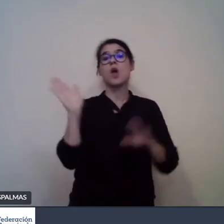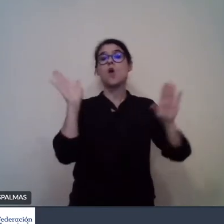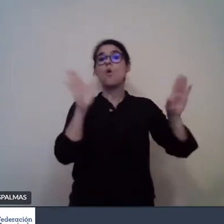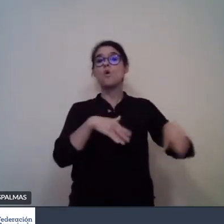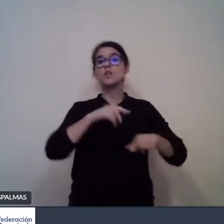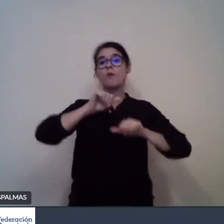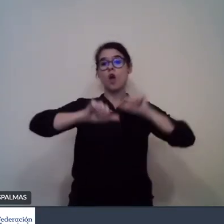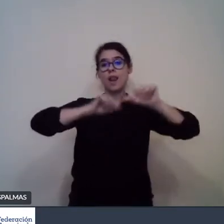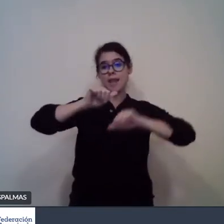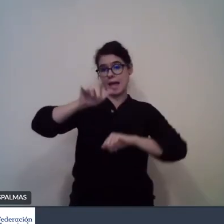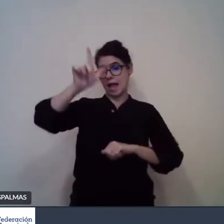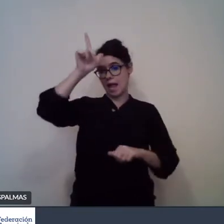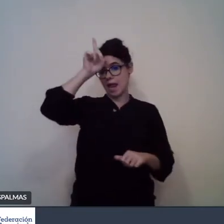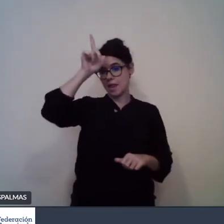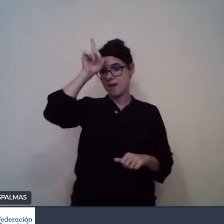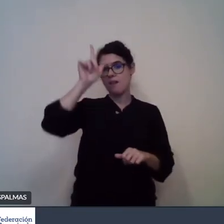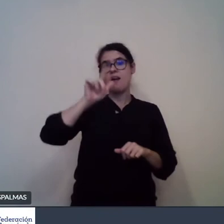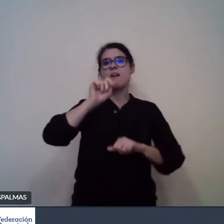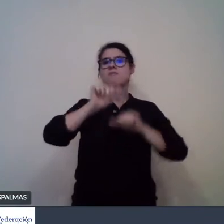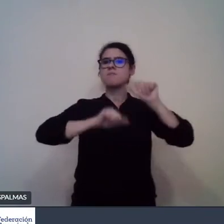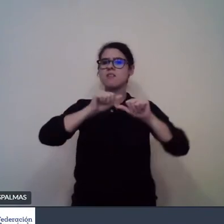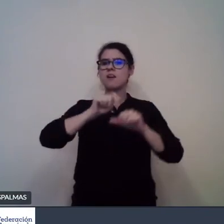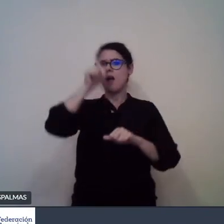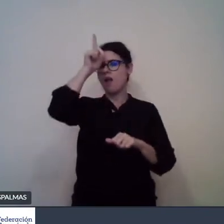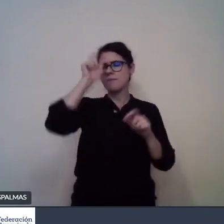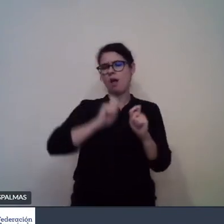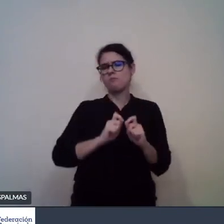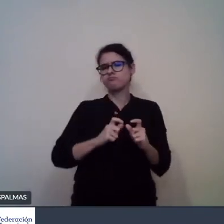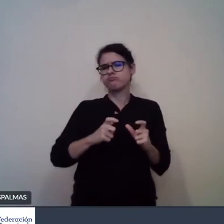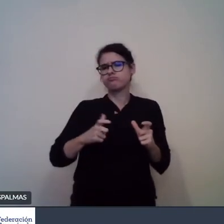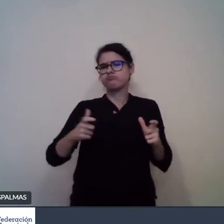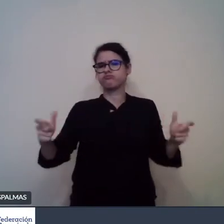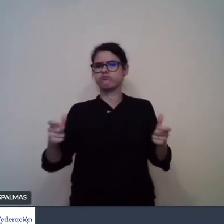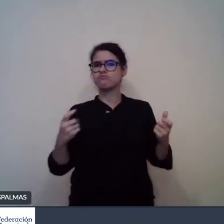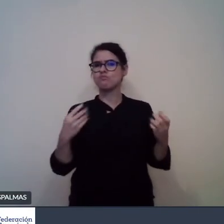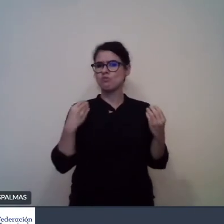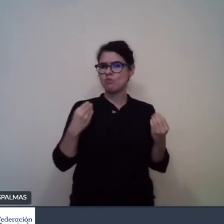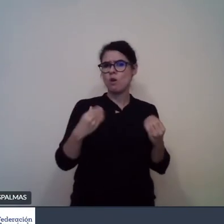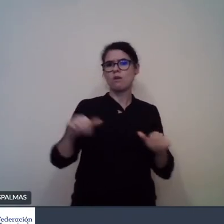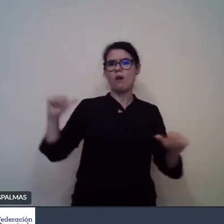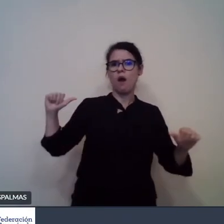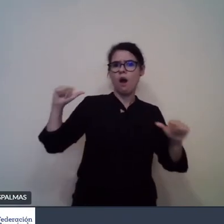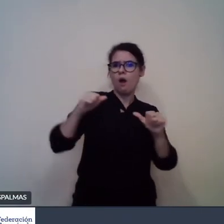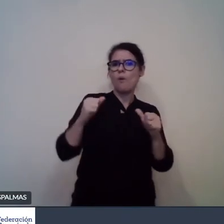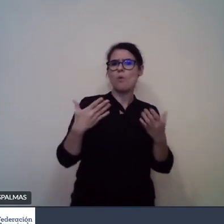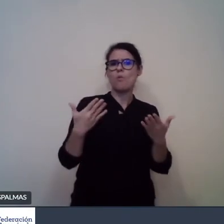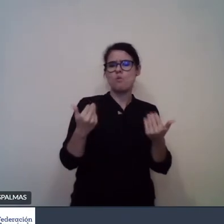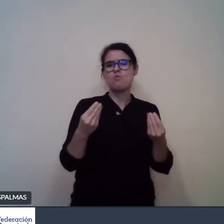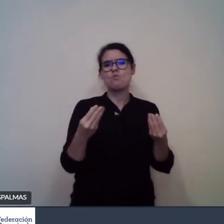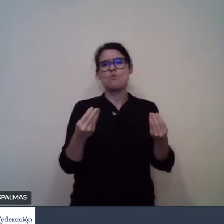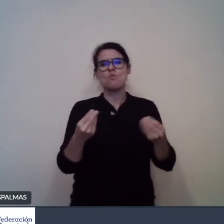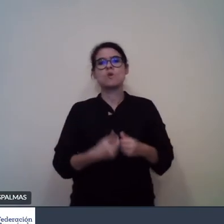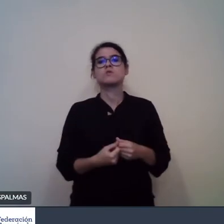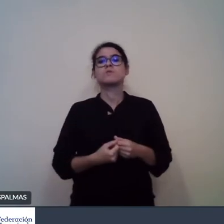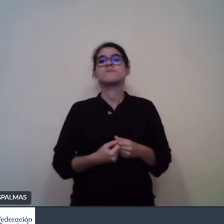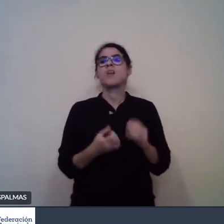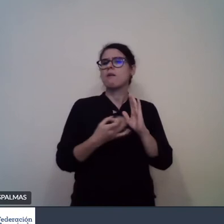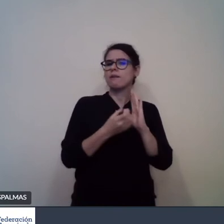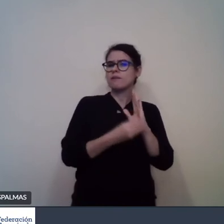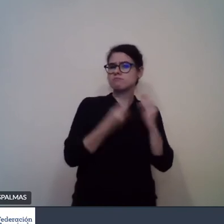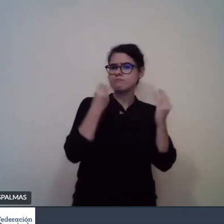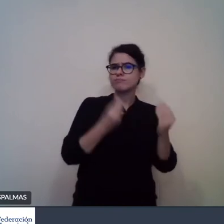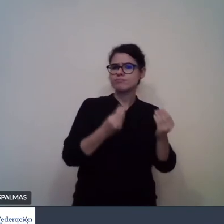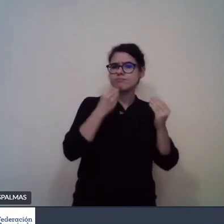La Liga Alemana ha crecido muchísimo en los últimos años, mucha calidad, bloqueo directo y Spanish pick and roll.